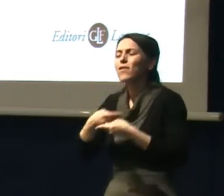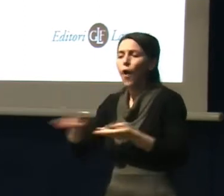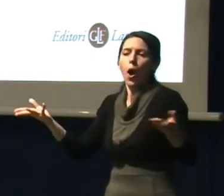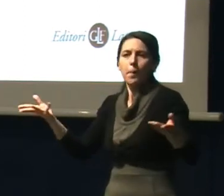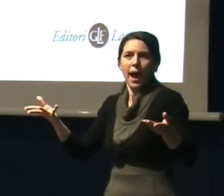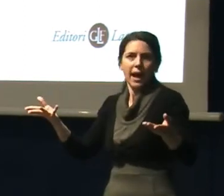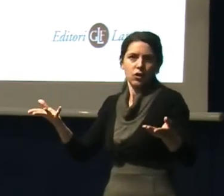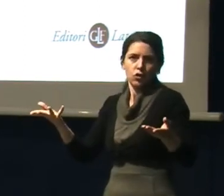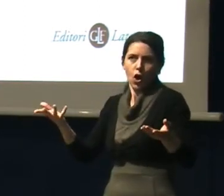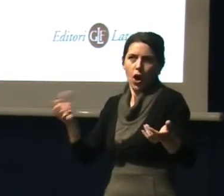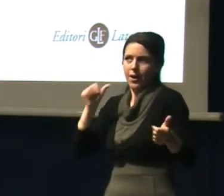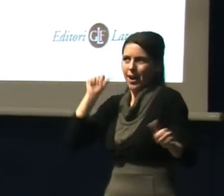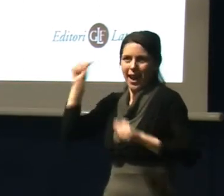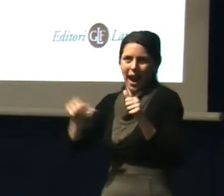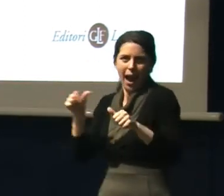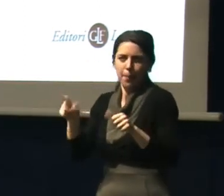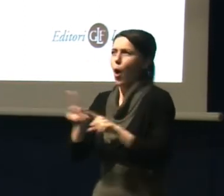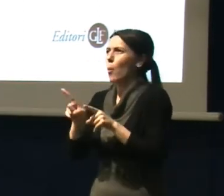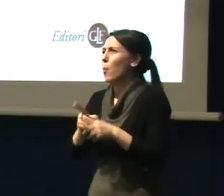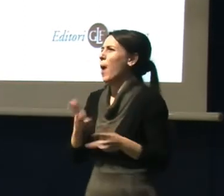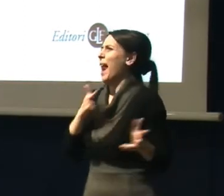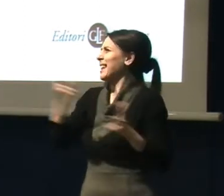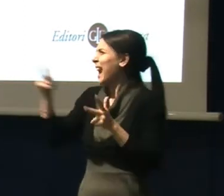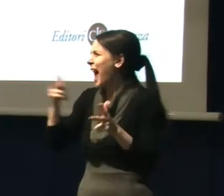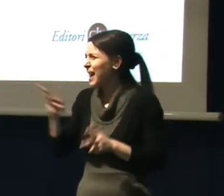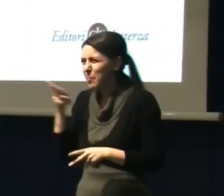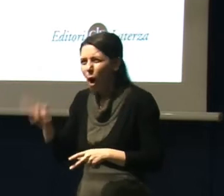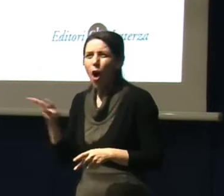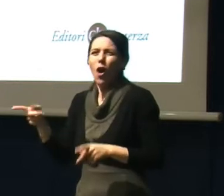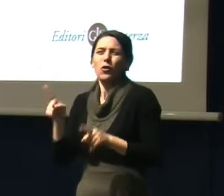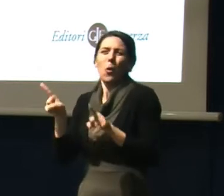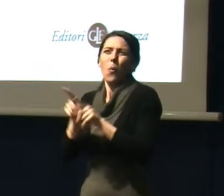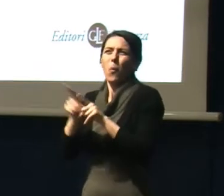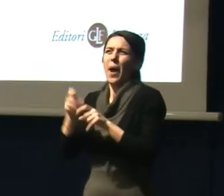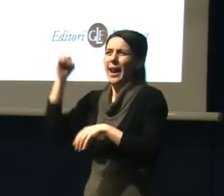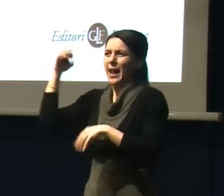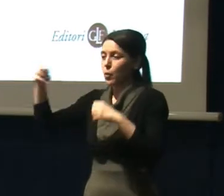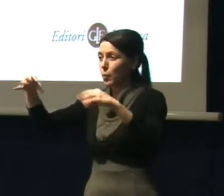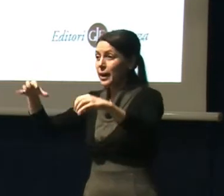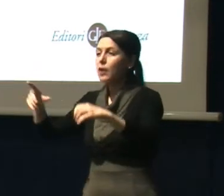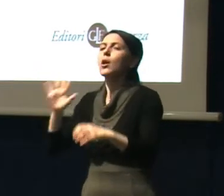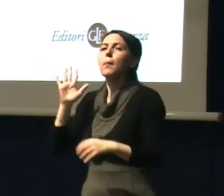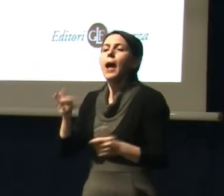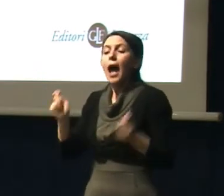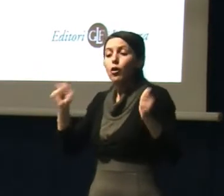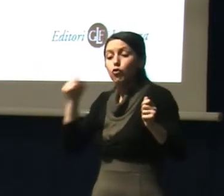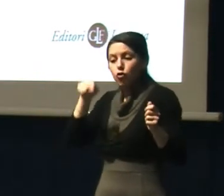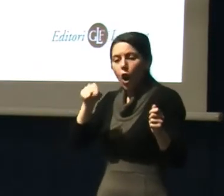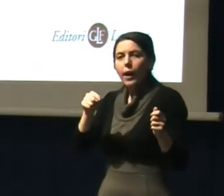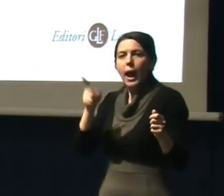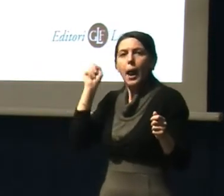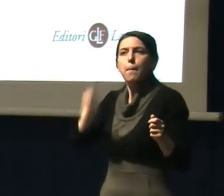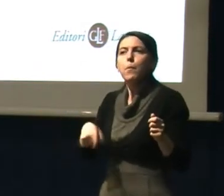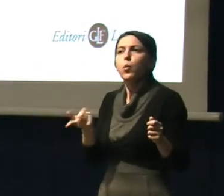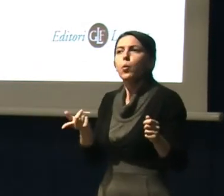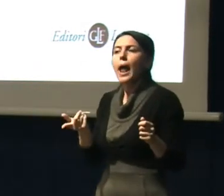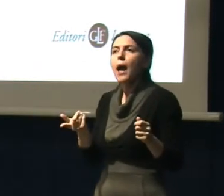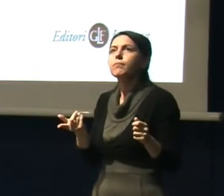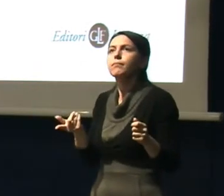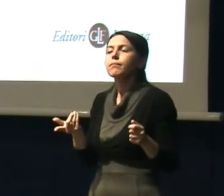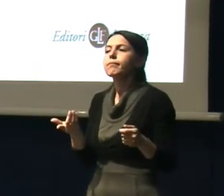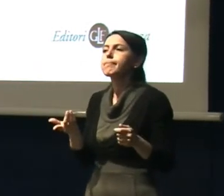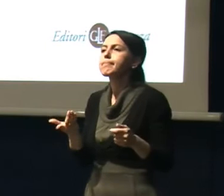nell'illuminazione però è anche vero che i giornali hanno contribuito al loro crepuscolo e io trovo che il crepuscolo